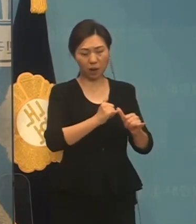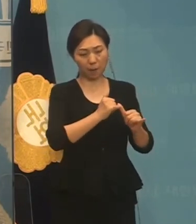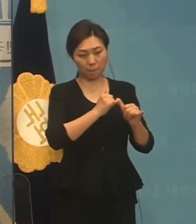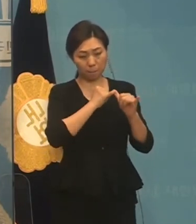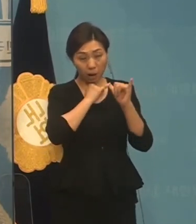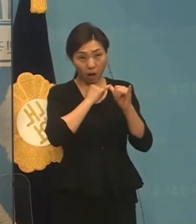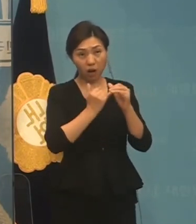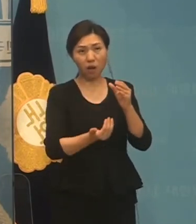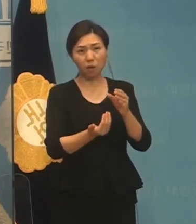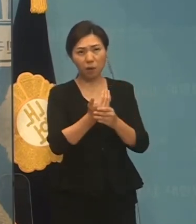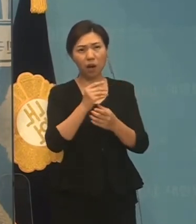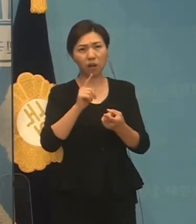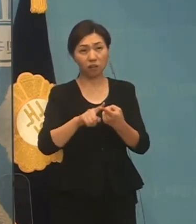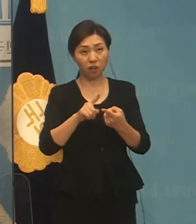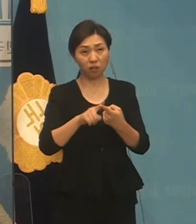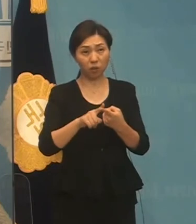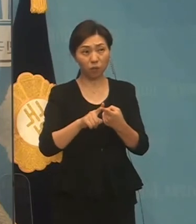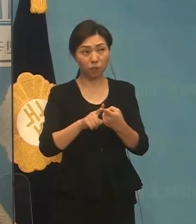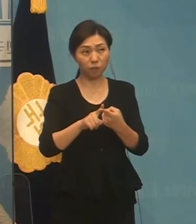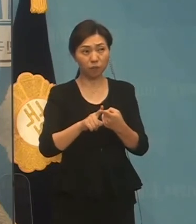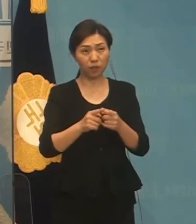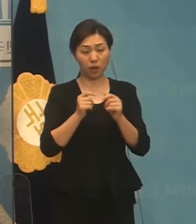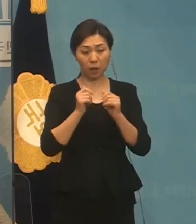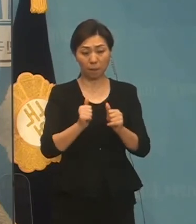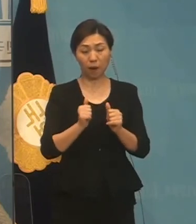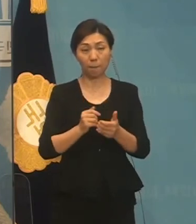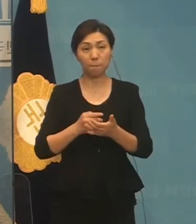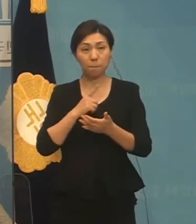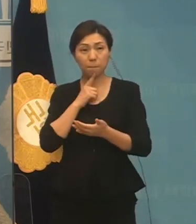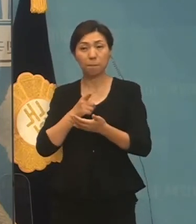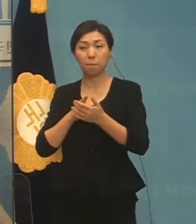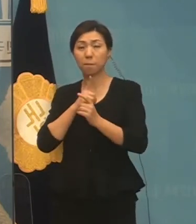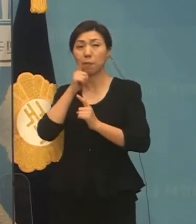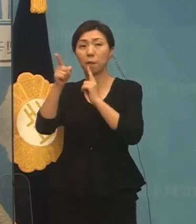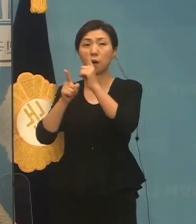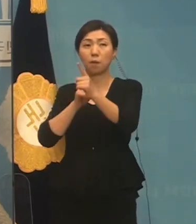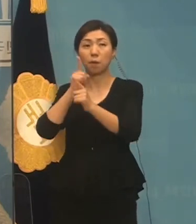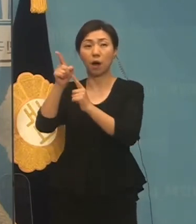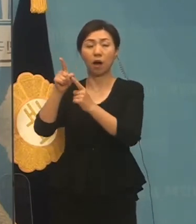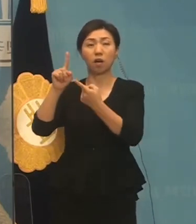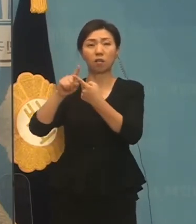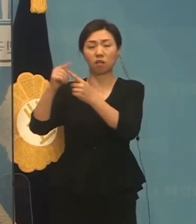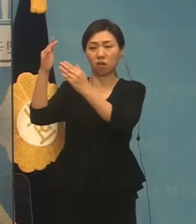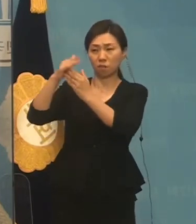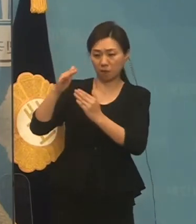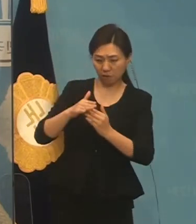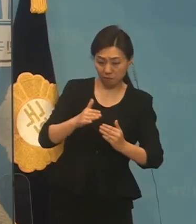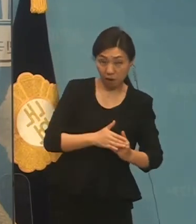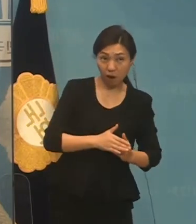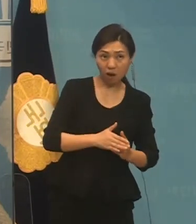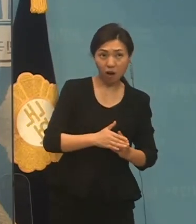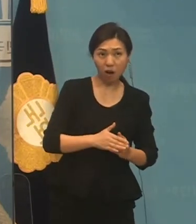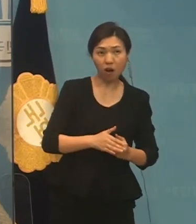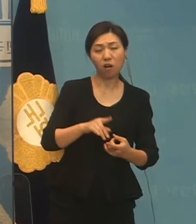통신영장이 무더기로 기각되었던 사실이 한 인권단체를 통해 알려졌습니다.